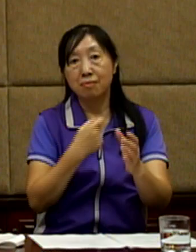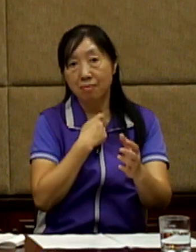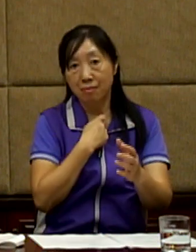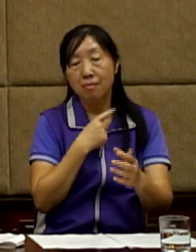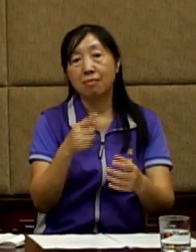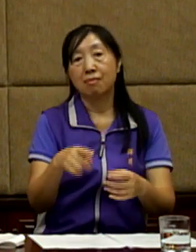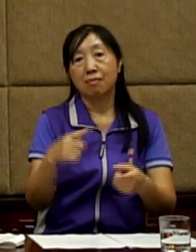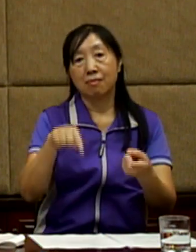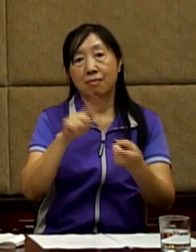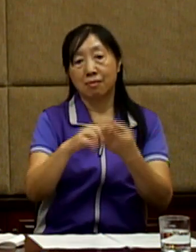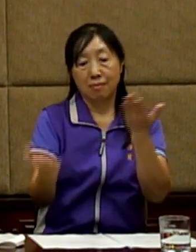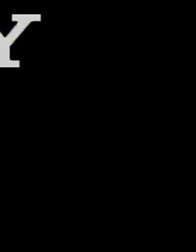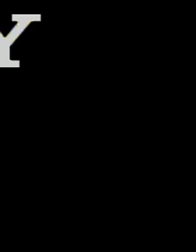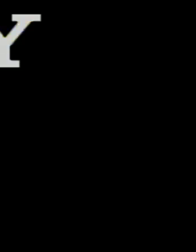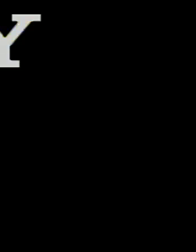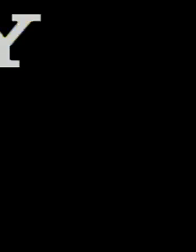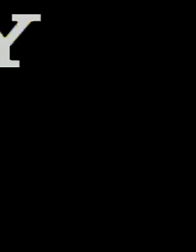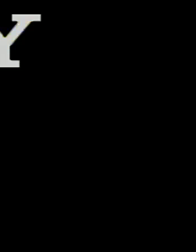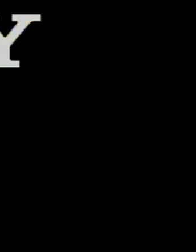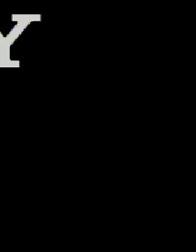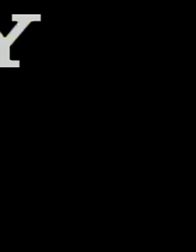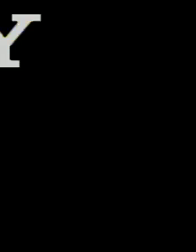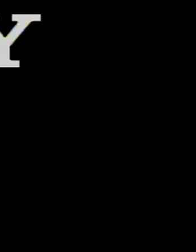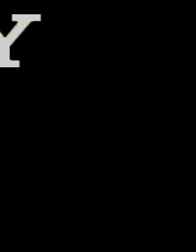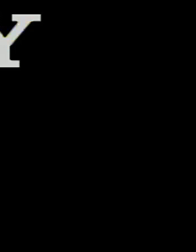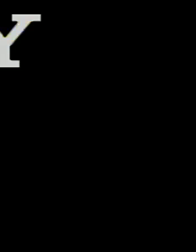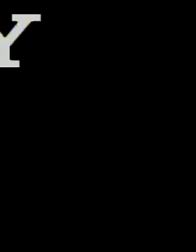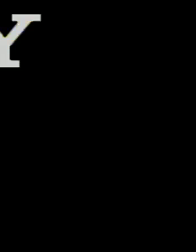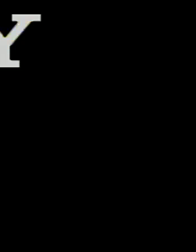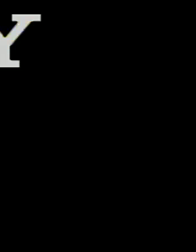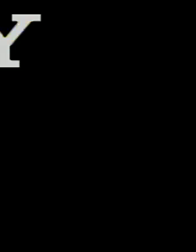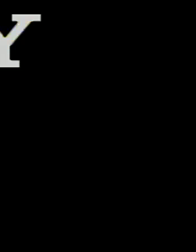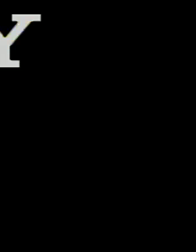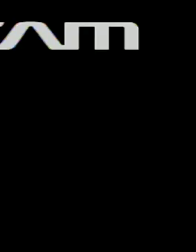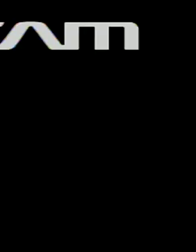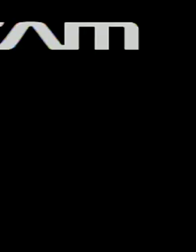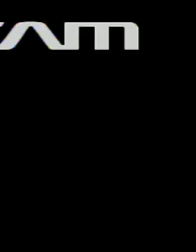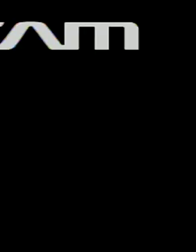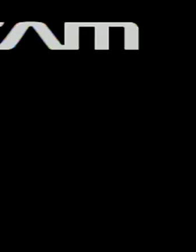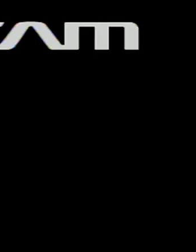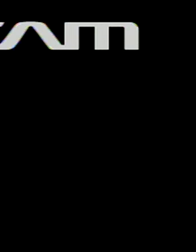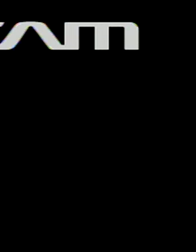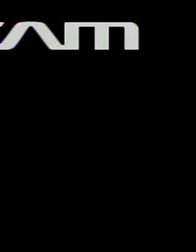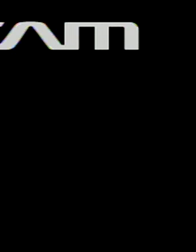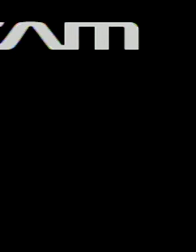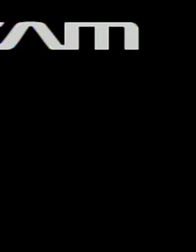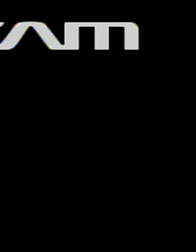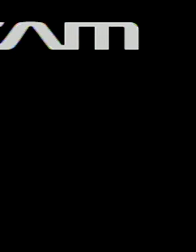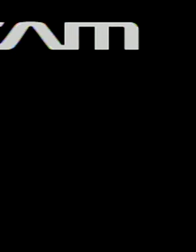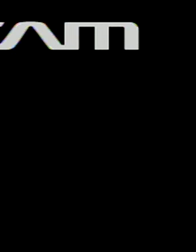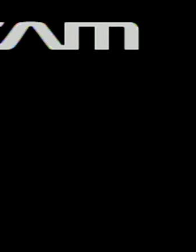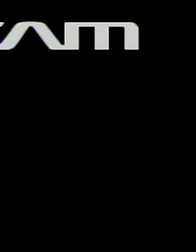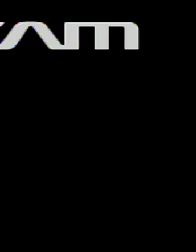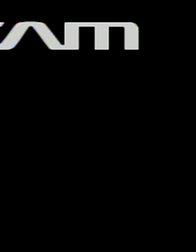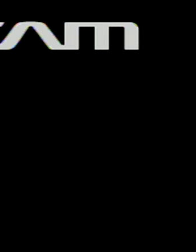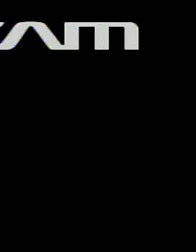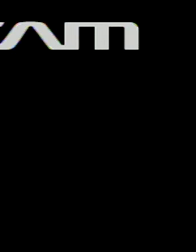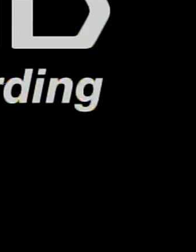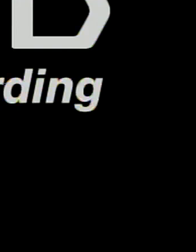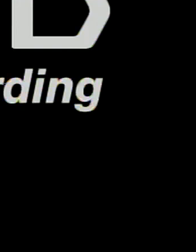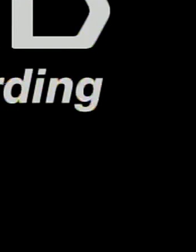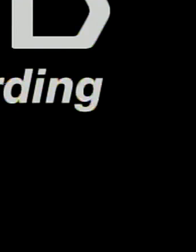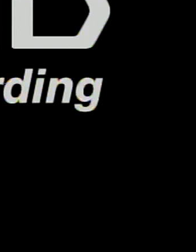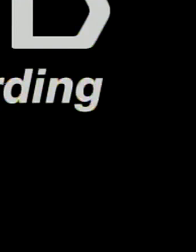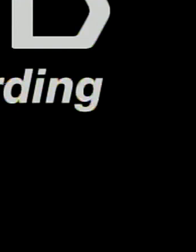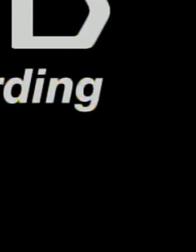要检具那个他备查的上下架规章的制频报告给我们来参考。大概这几